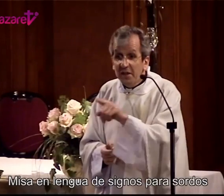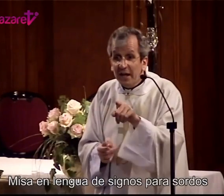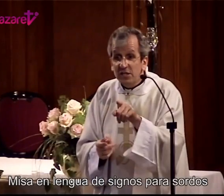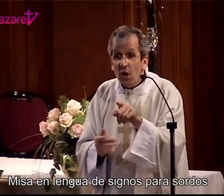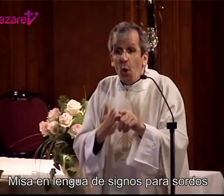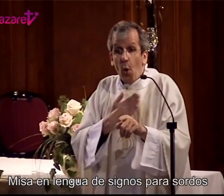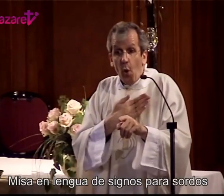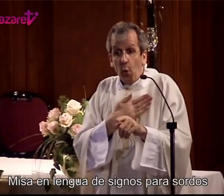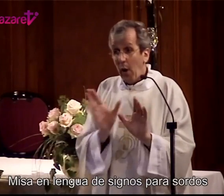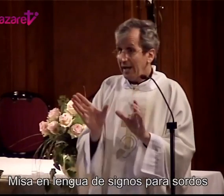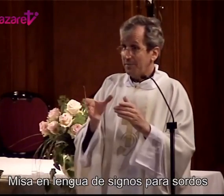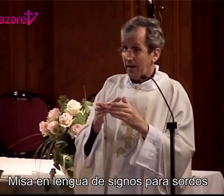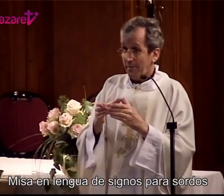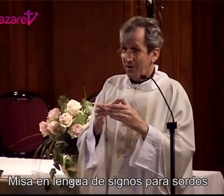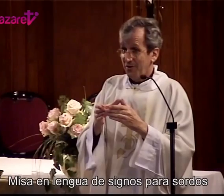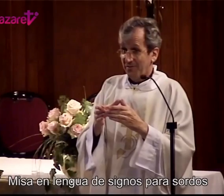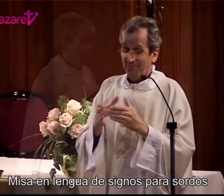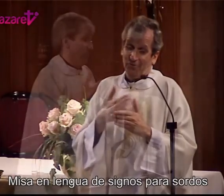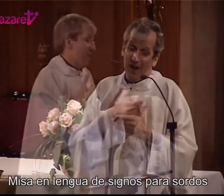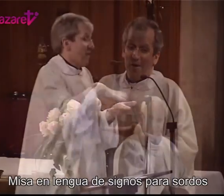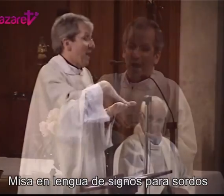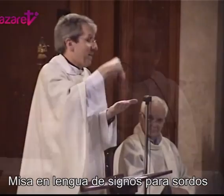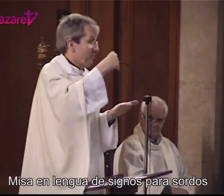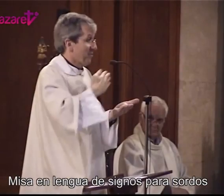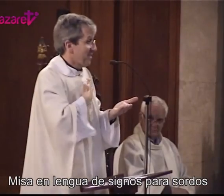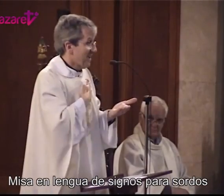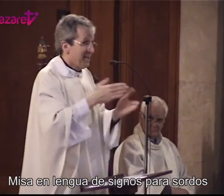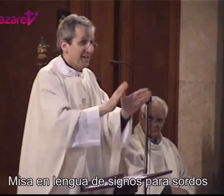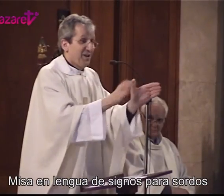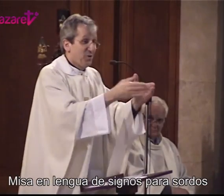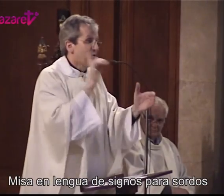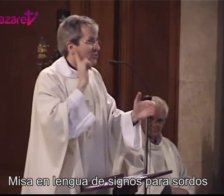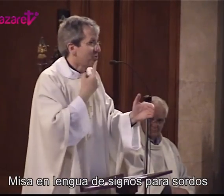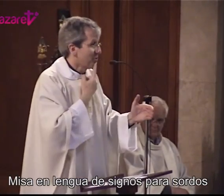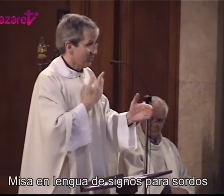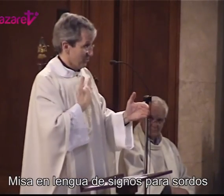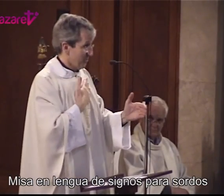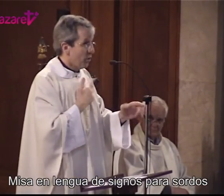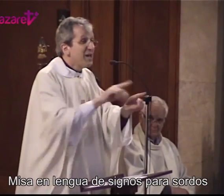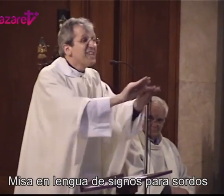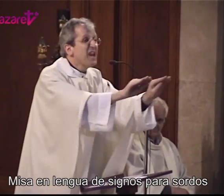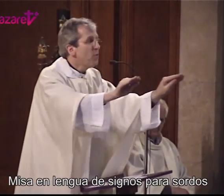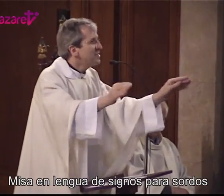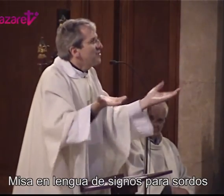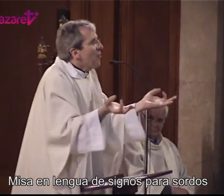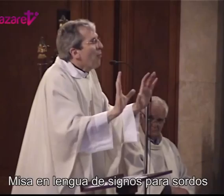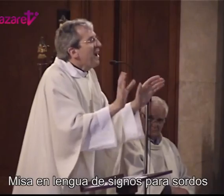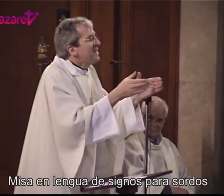diréis, ¿cuál es mi rebaño? Pues claro, la parroquia, los sordos, el mío. ¿Y el vuestro? ¿Cuál es